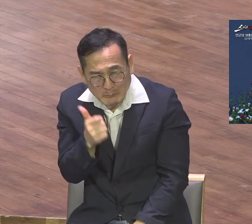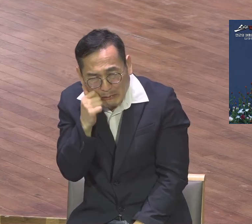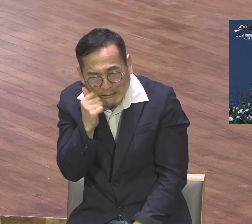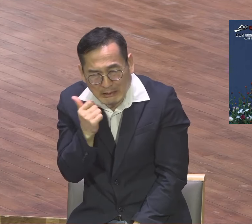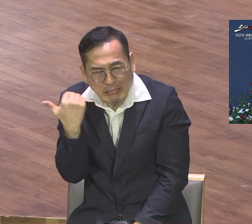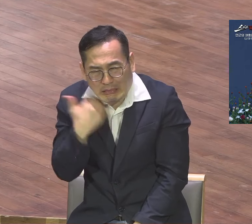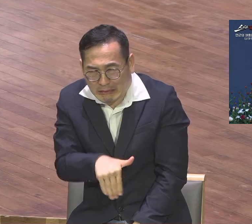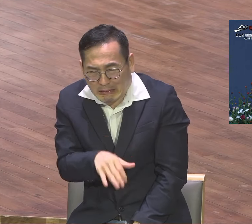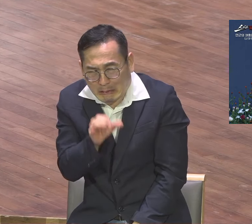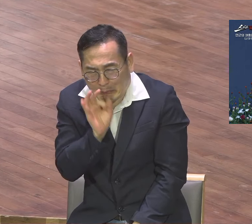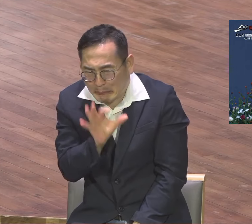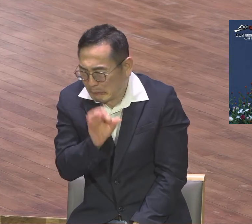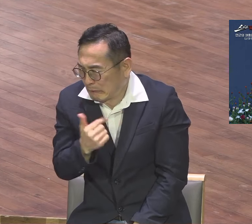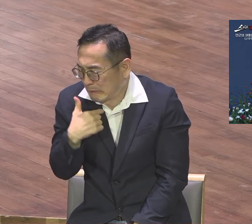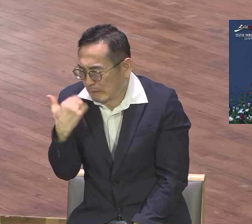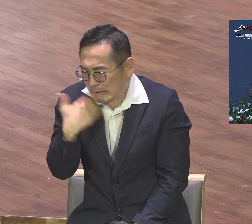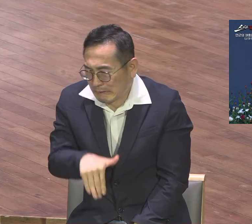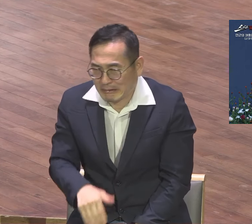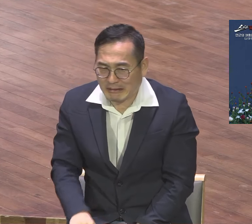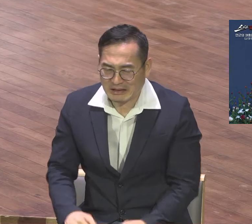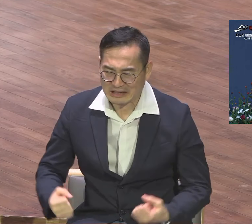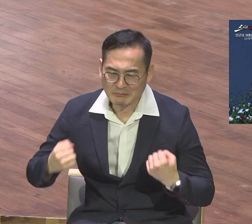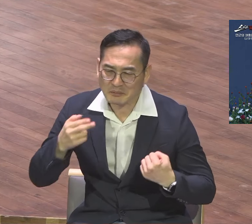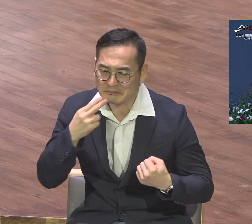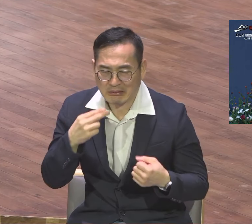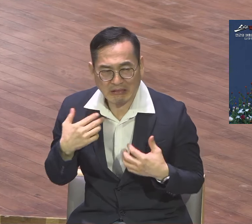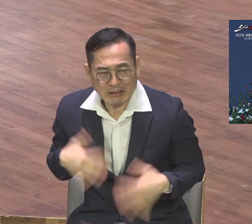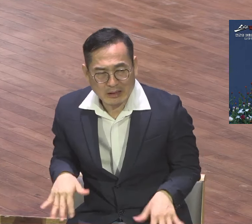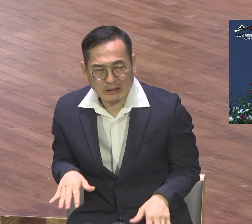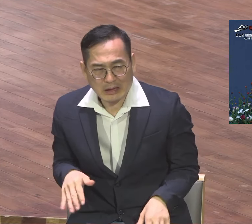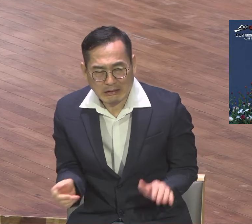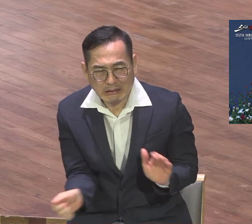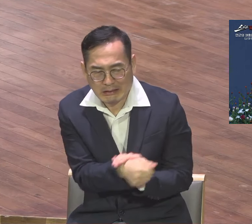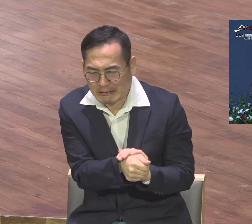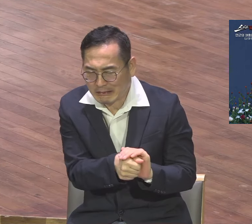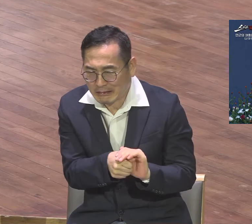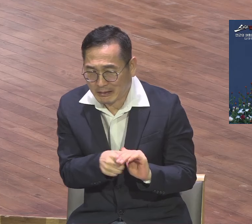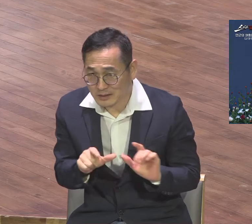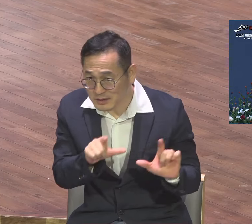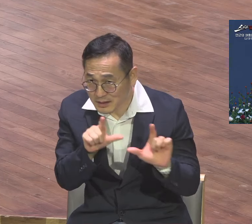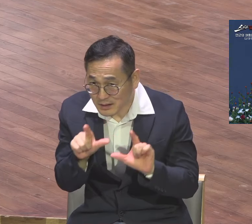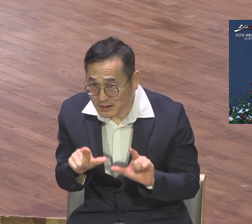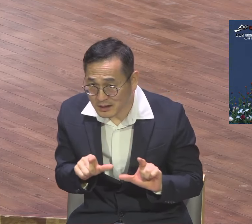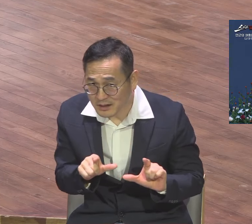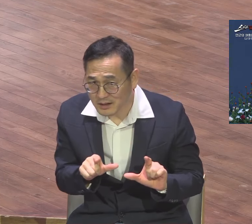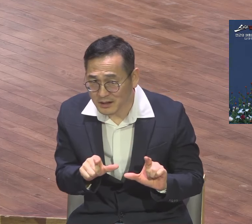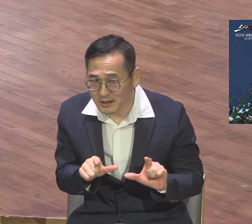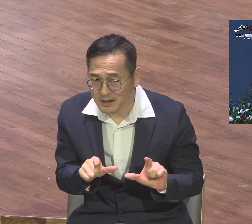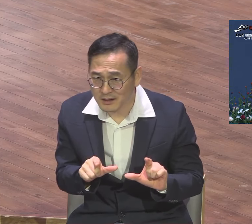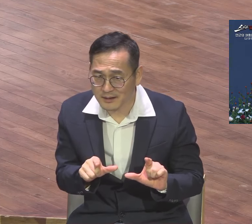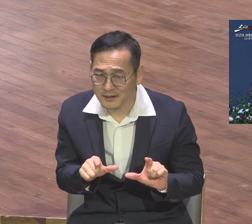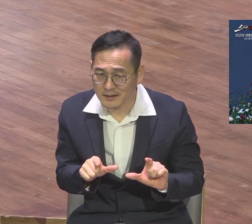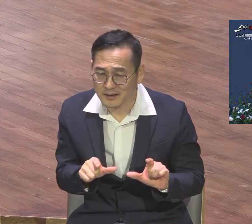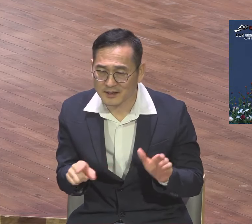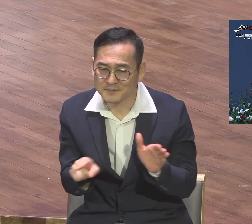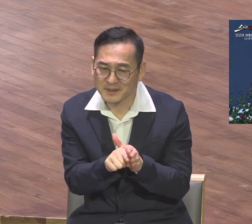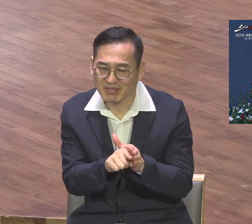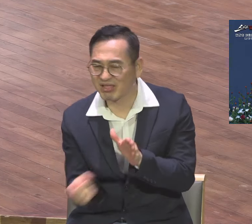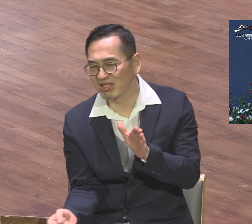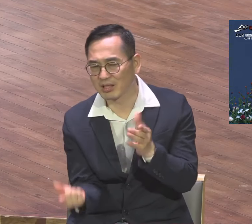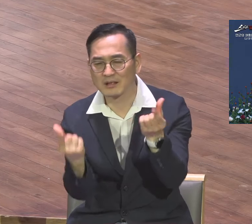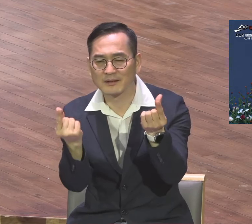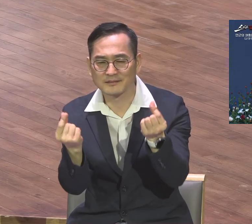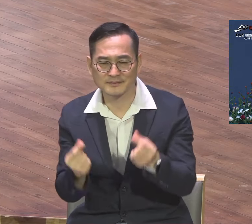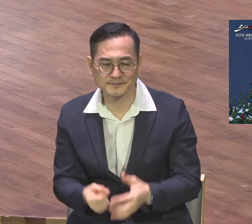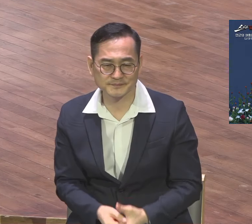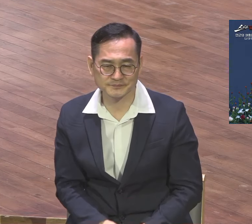없고 매가리가 하나도 없고 맨날 그렇게 빌빌할 수가 있냐 말이야. 하나님 안 믿는 증거, 이게 교회